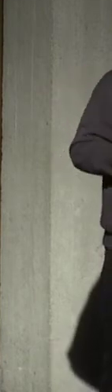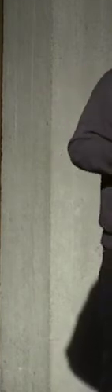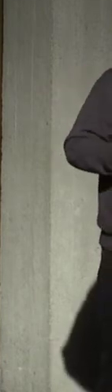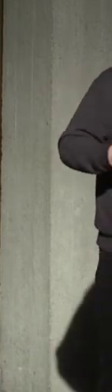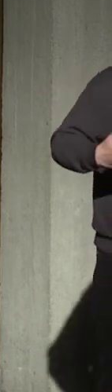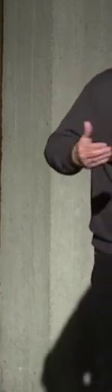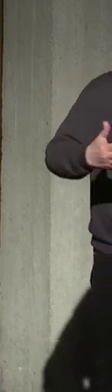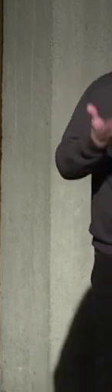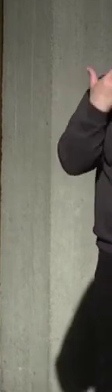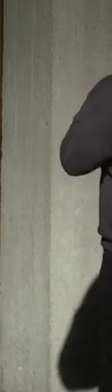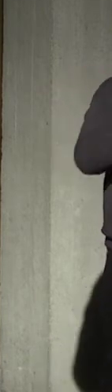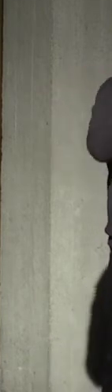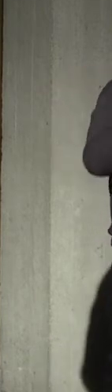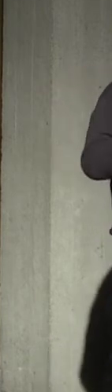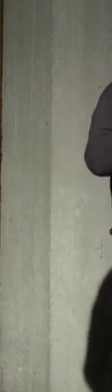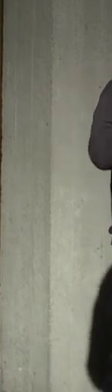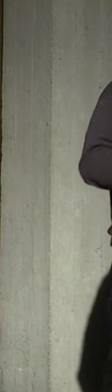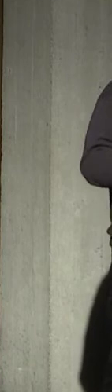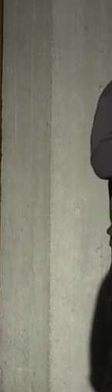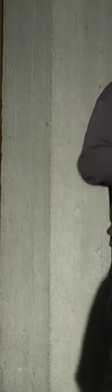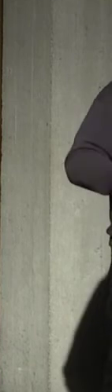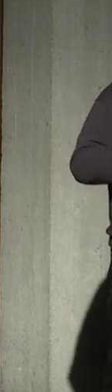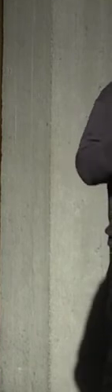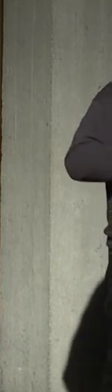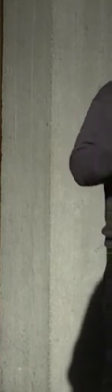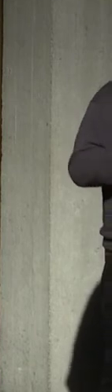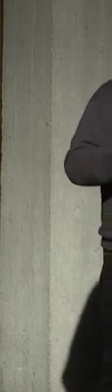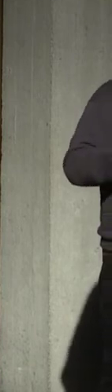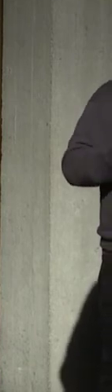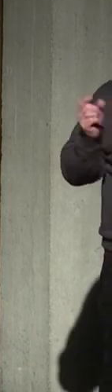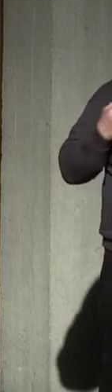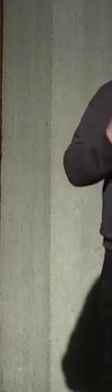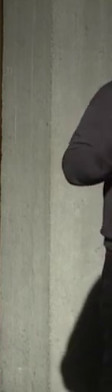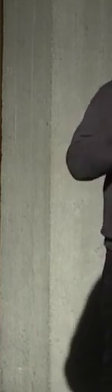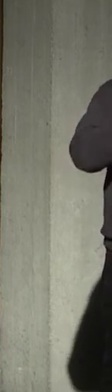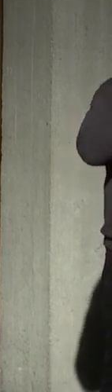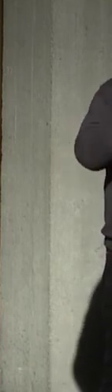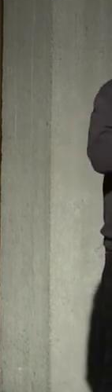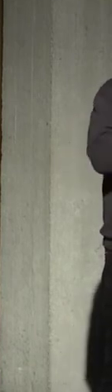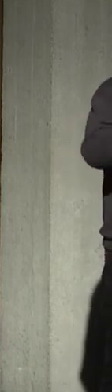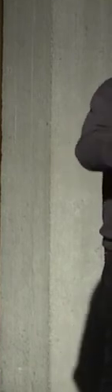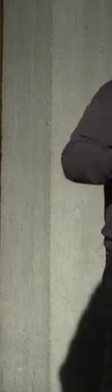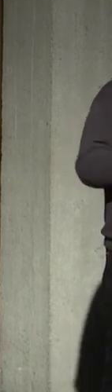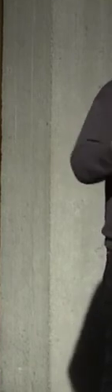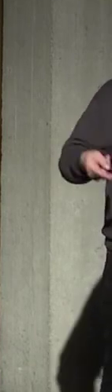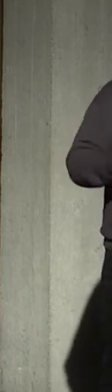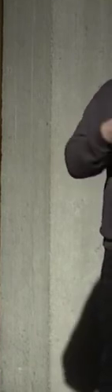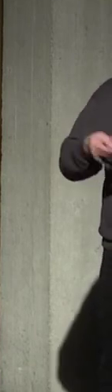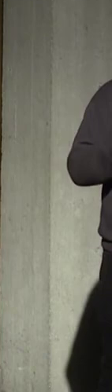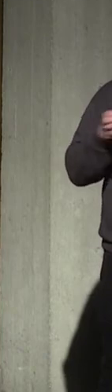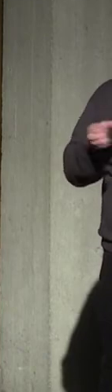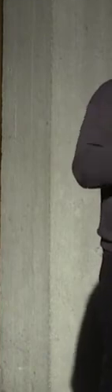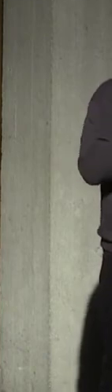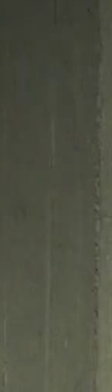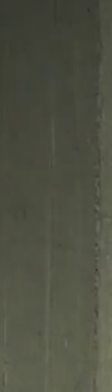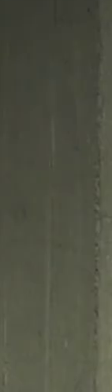vergangenen August dort Richtfest feiern. Ich bin sicher, dass das ein weiterer Baustein zur Förderung von Gemeinschaft und Verständnis zwischen Jung und Alt